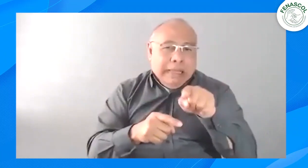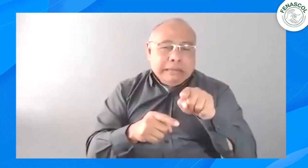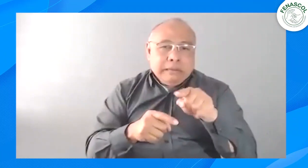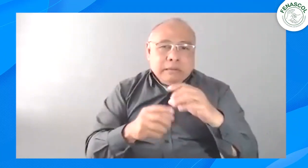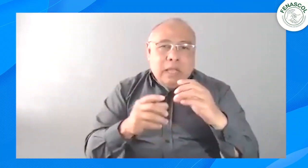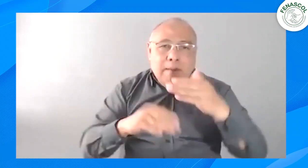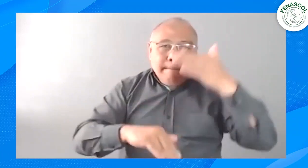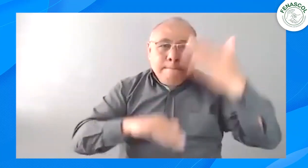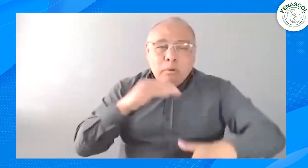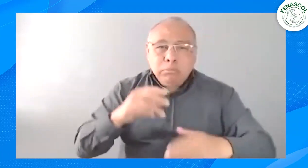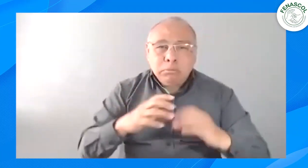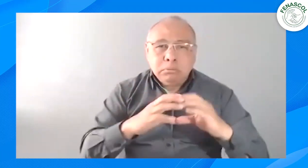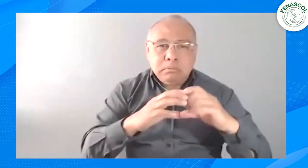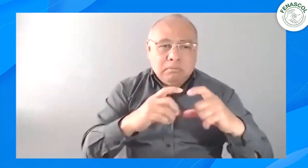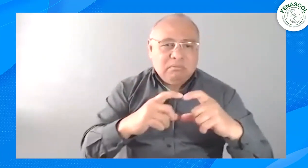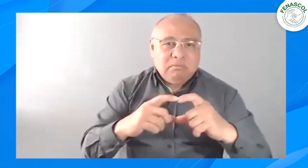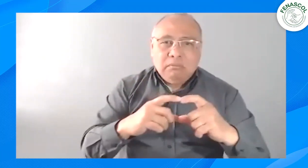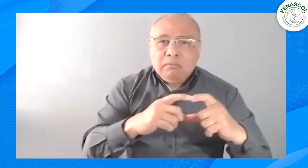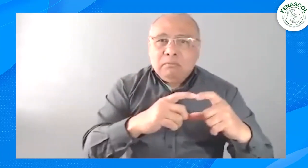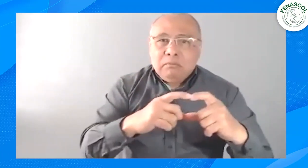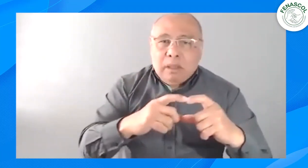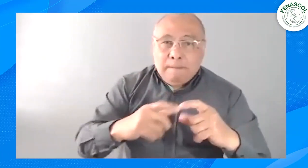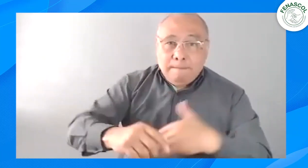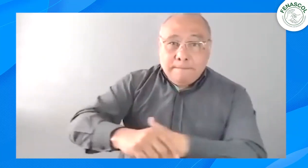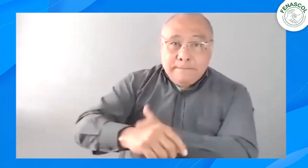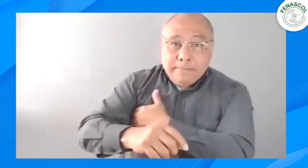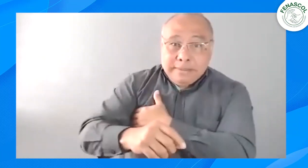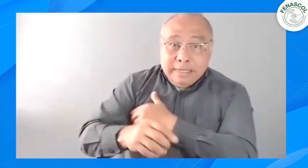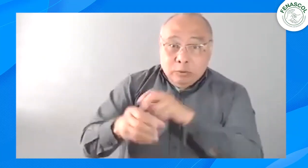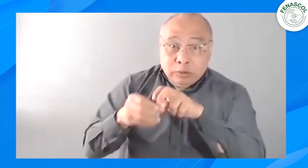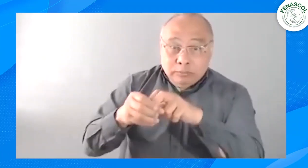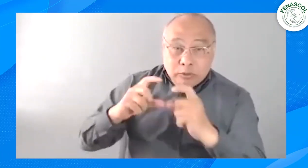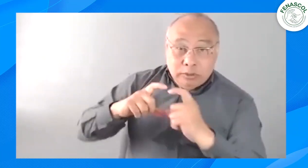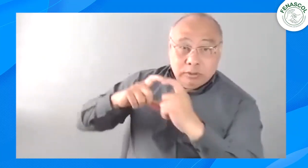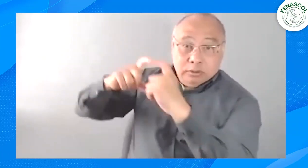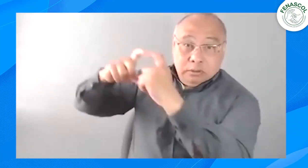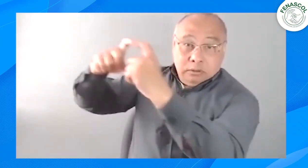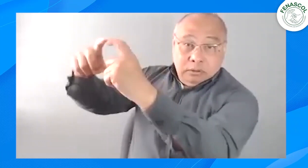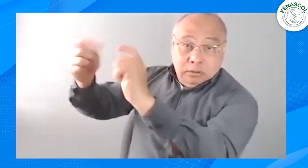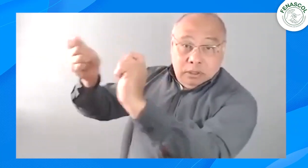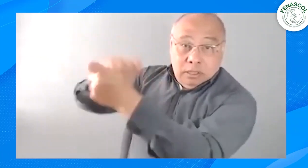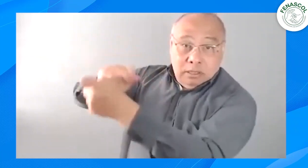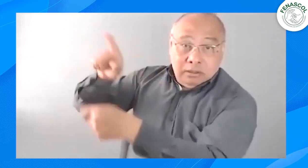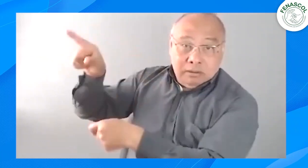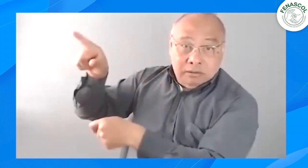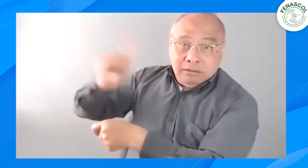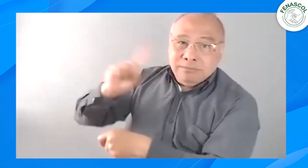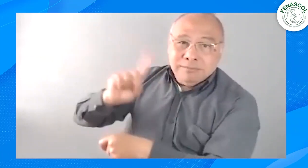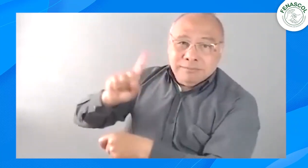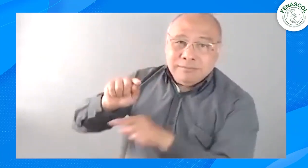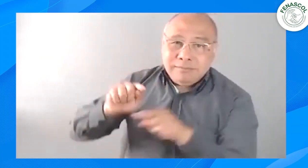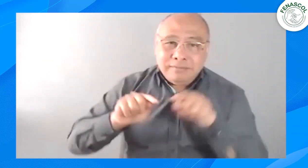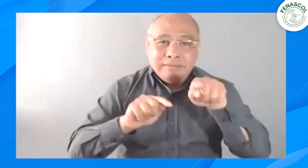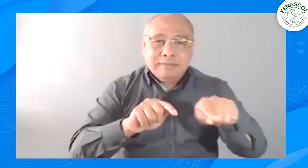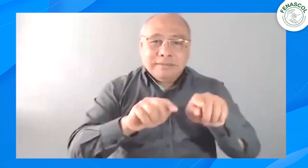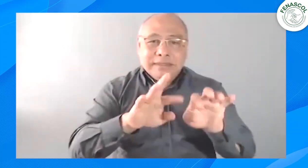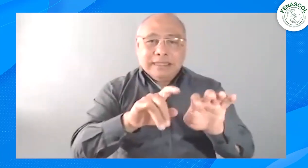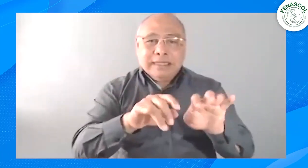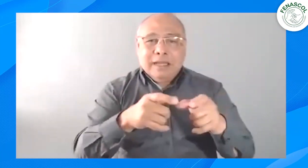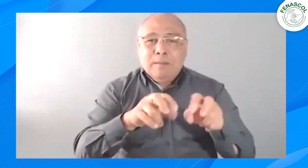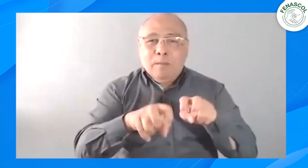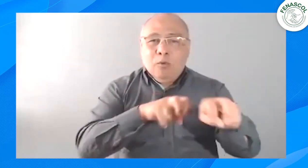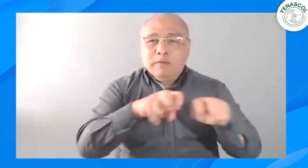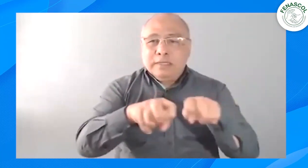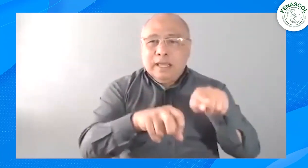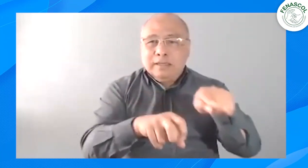transporte público transporte de carga que hacen estas personas sordas que va a vencer esta licencia